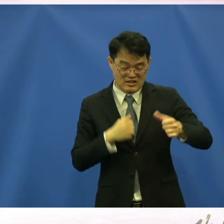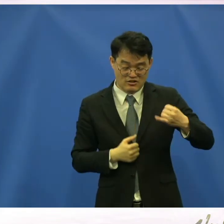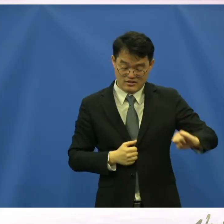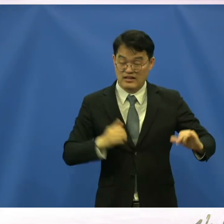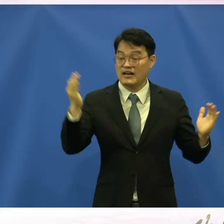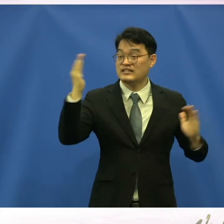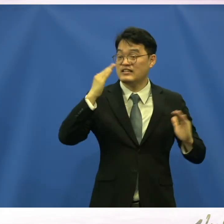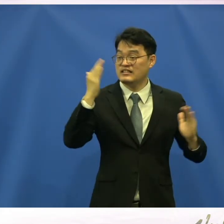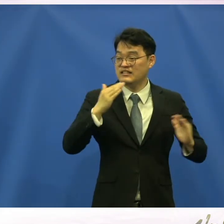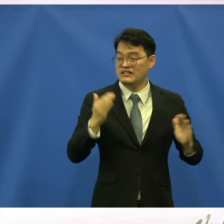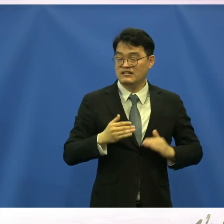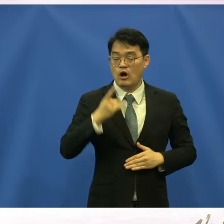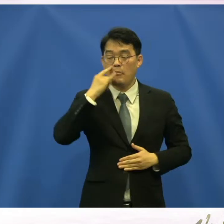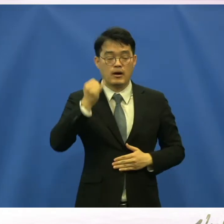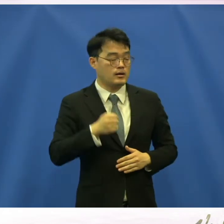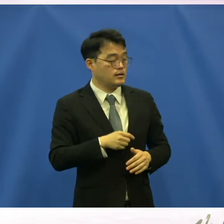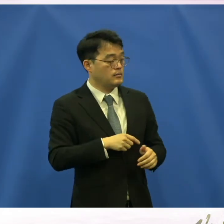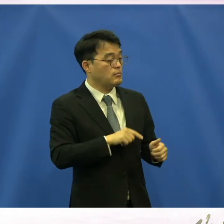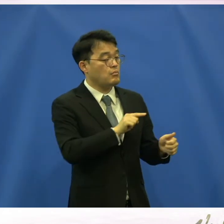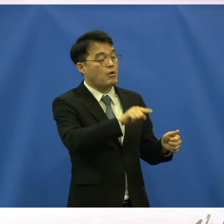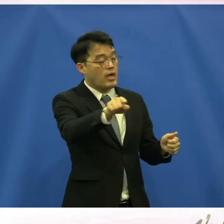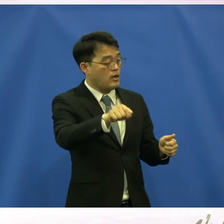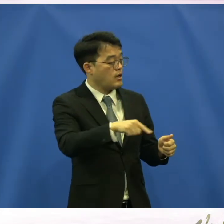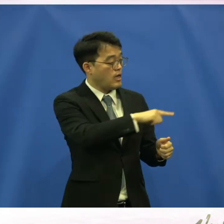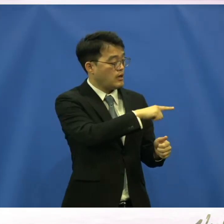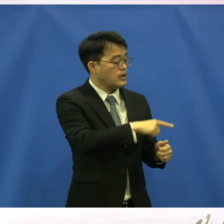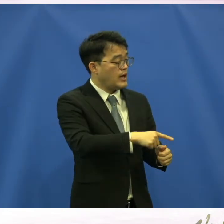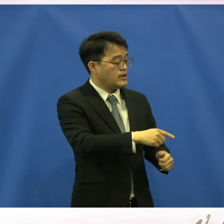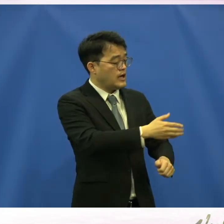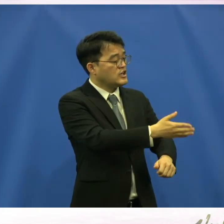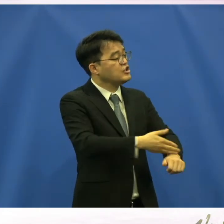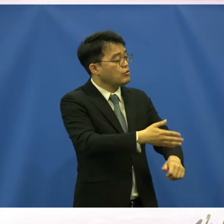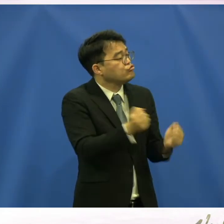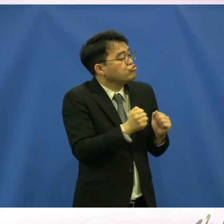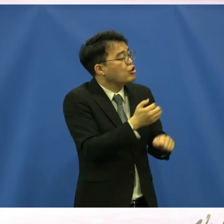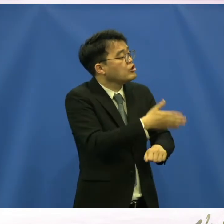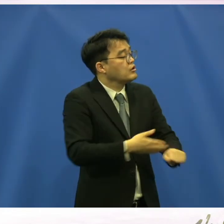해. 긴 옷 입어라, 춥다, 짧고.